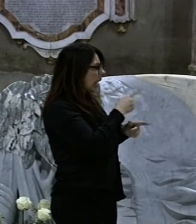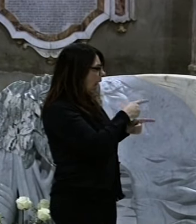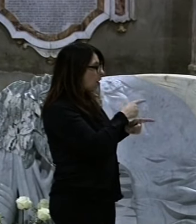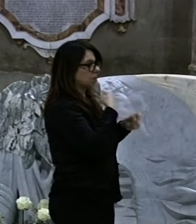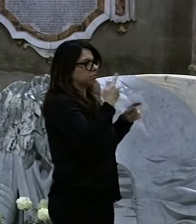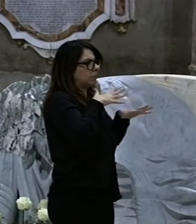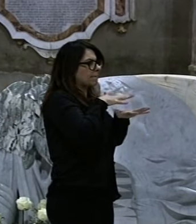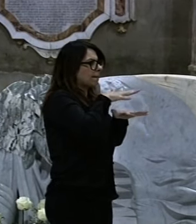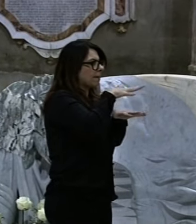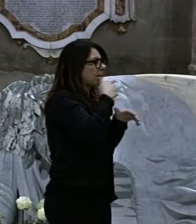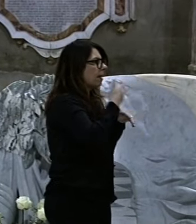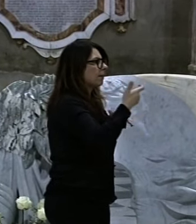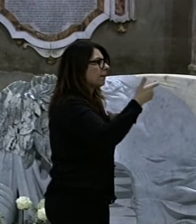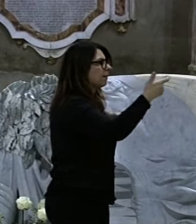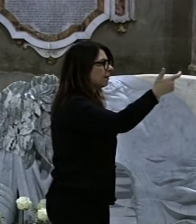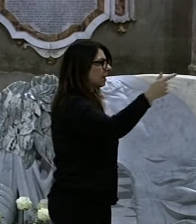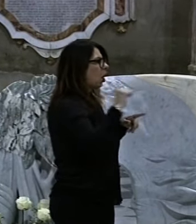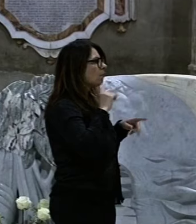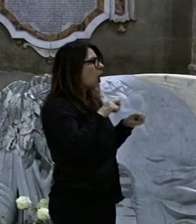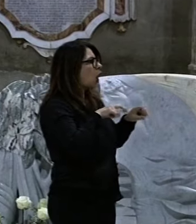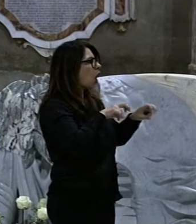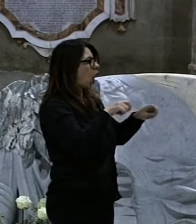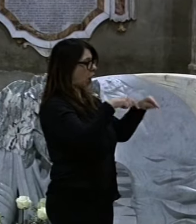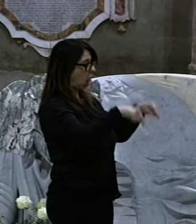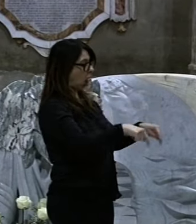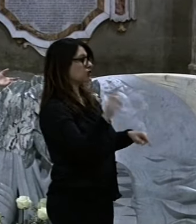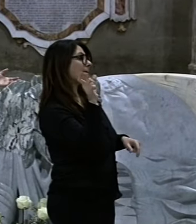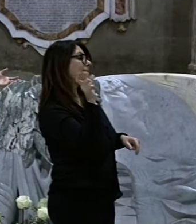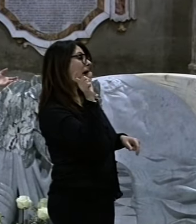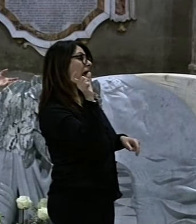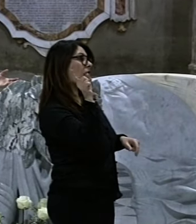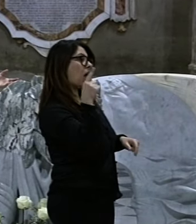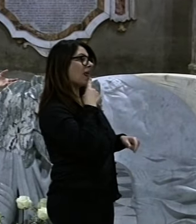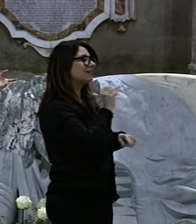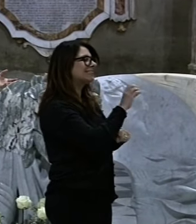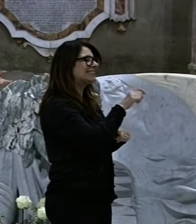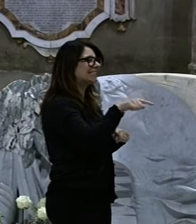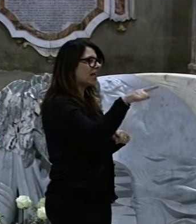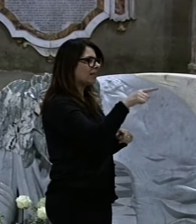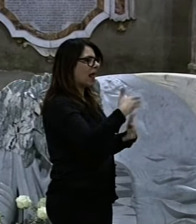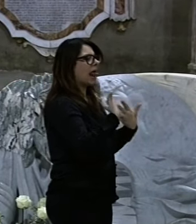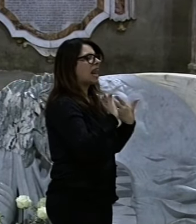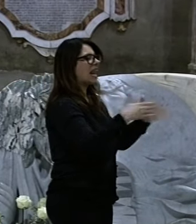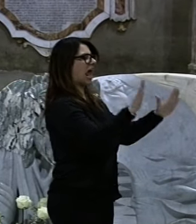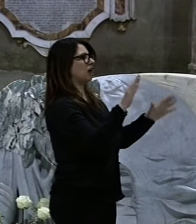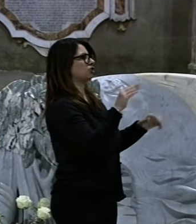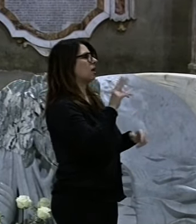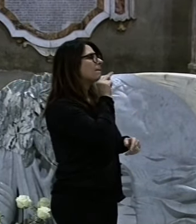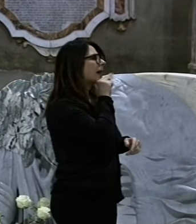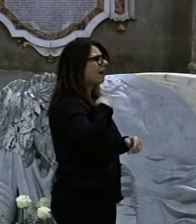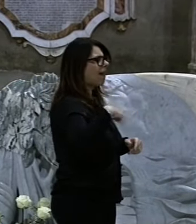di Dio oggi ci dicesse lasciamo parlare Gesù, lasciamo parlare